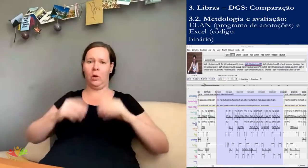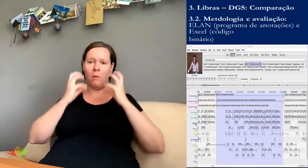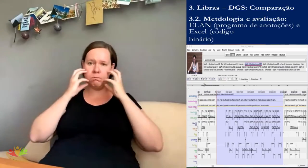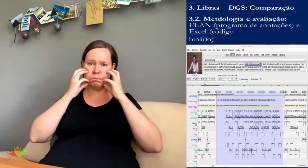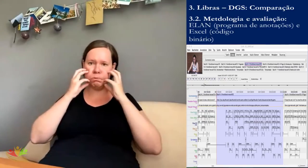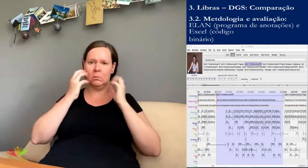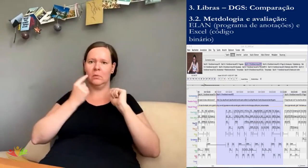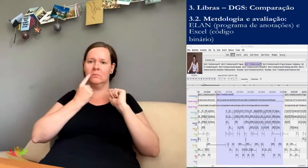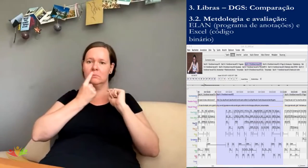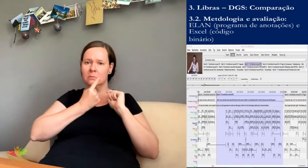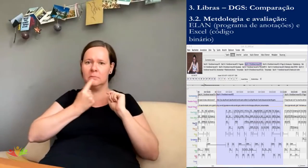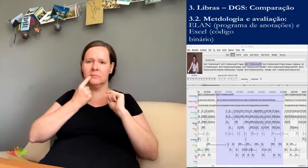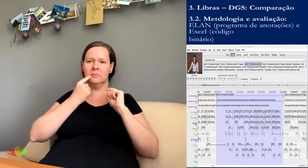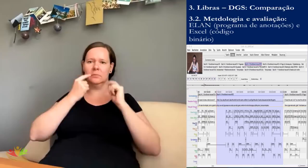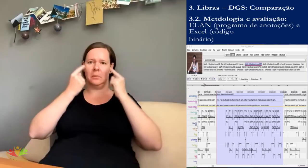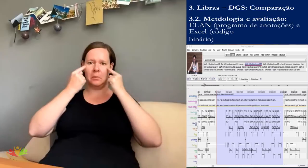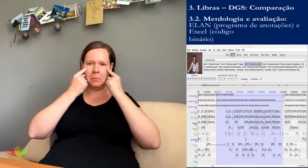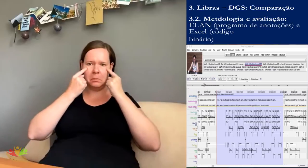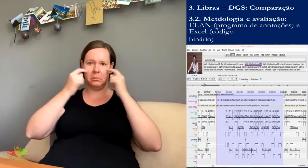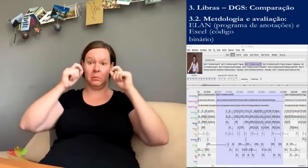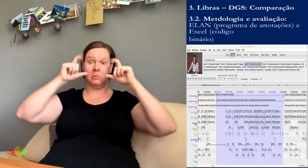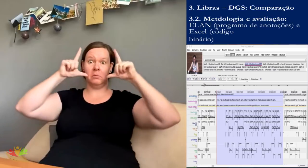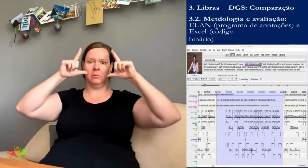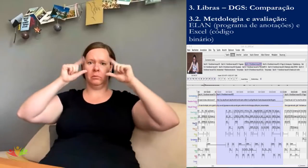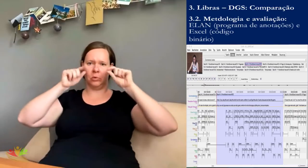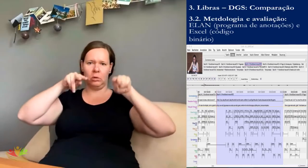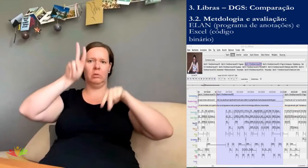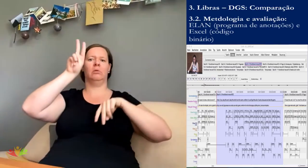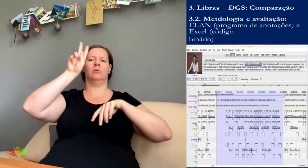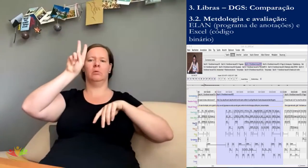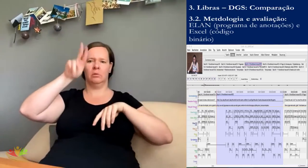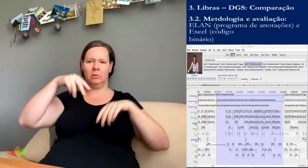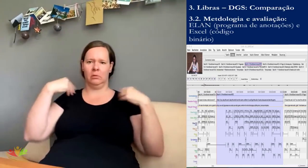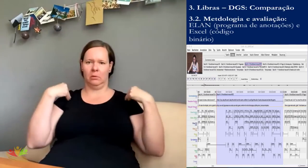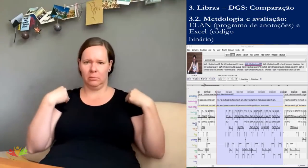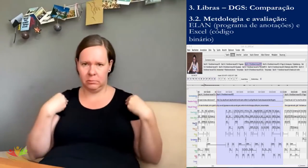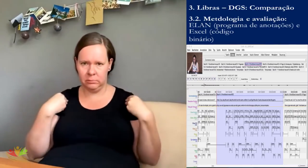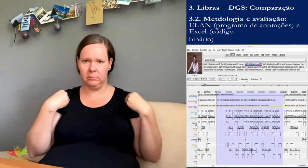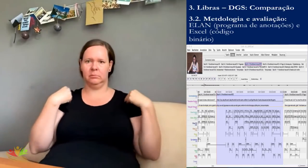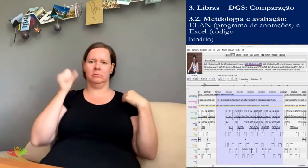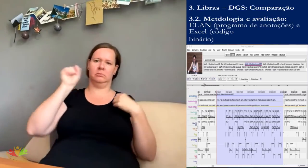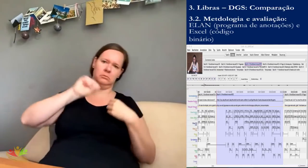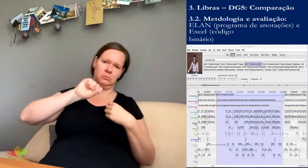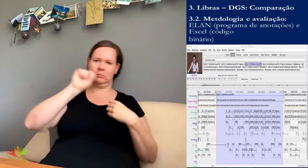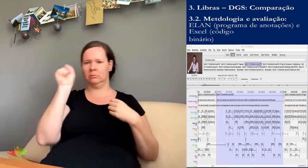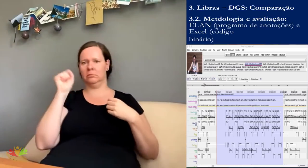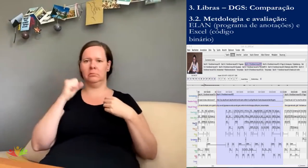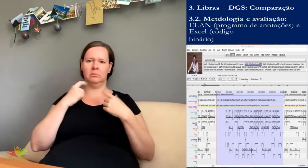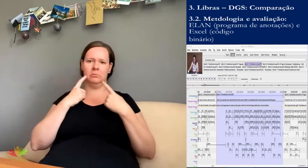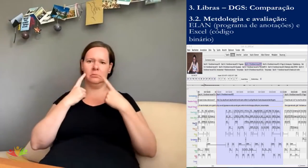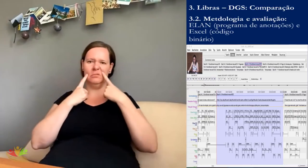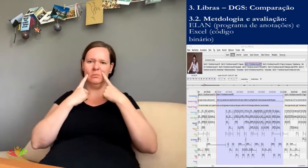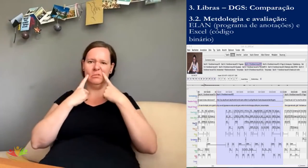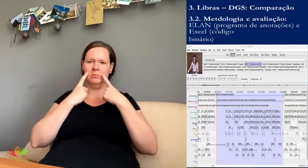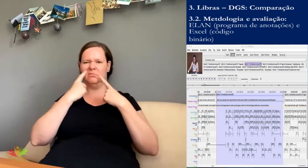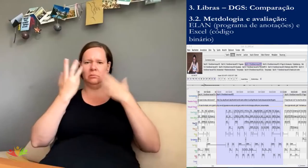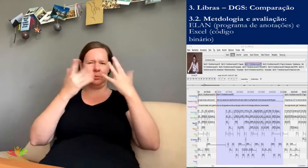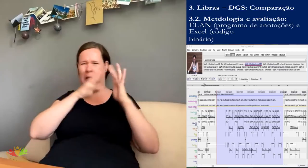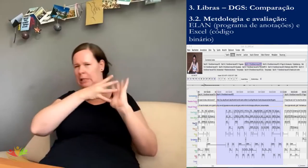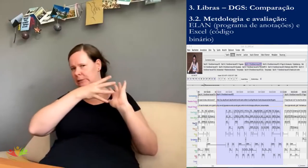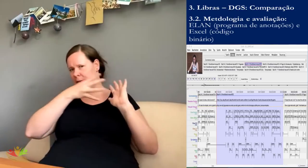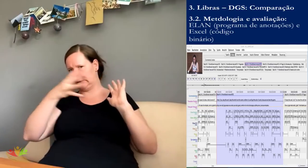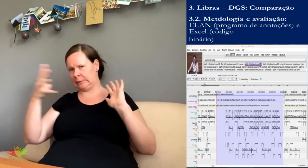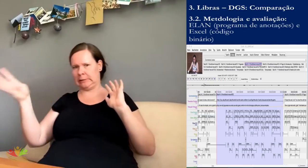questão da mão esquerda, mão direita, as marcas não manuais, informações de bochecha, os morfemas de boca, a direção do olhar,